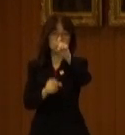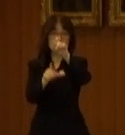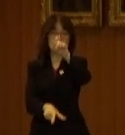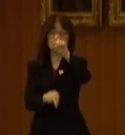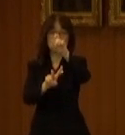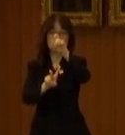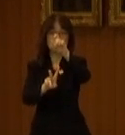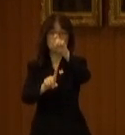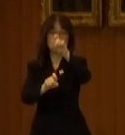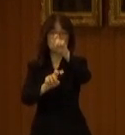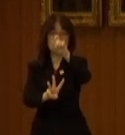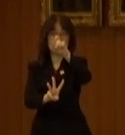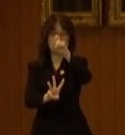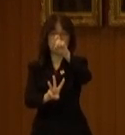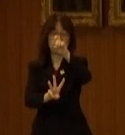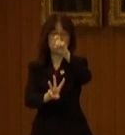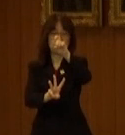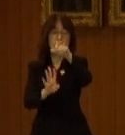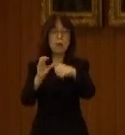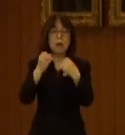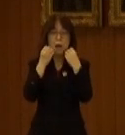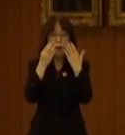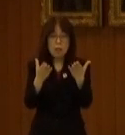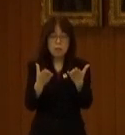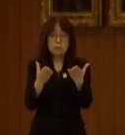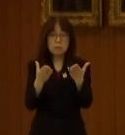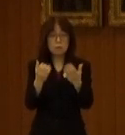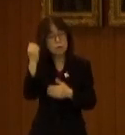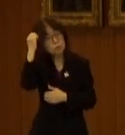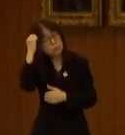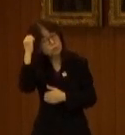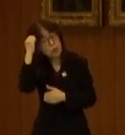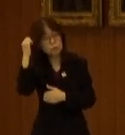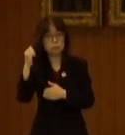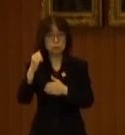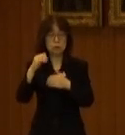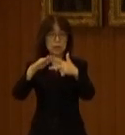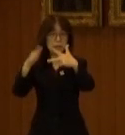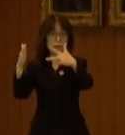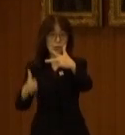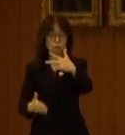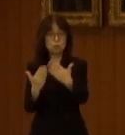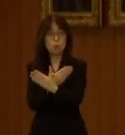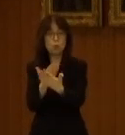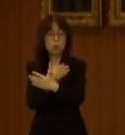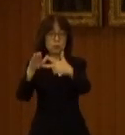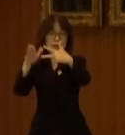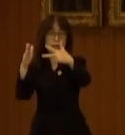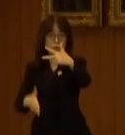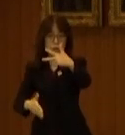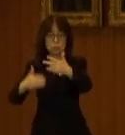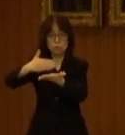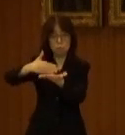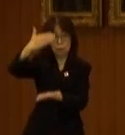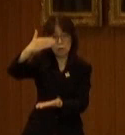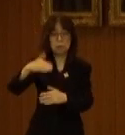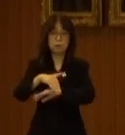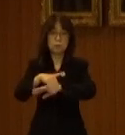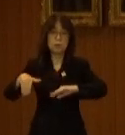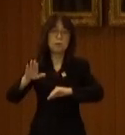日から新たな宿泊療養施設を開設をする予定であります